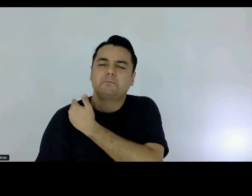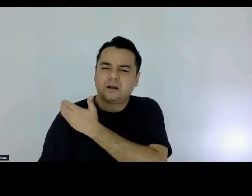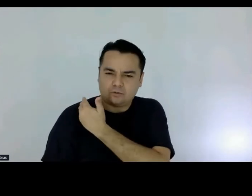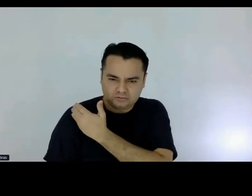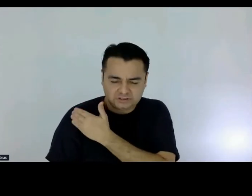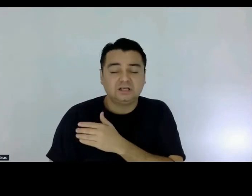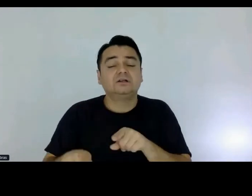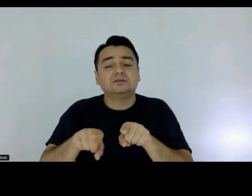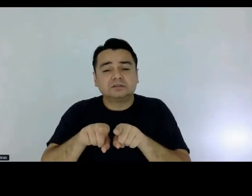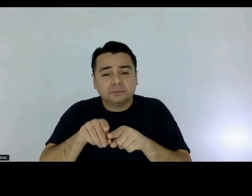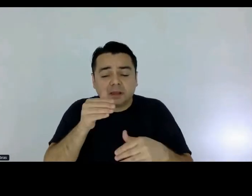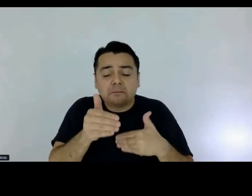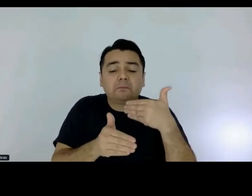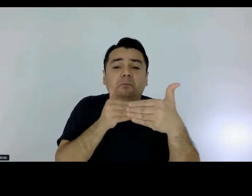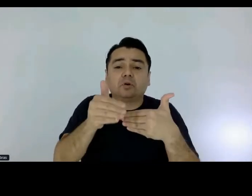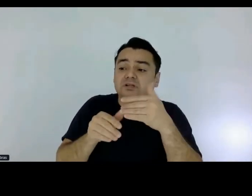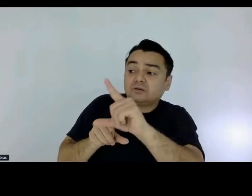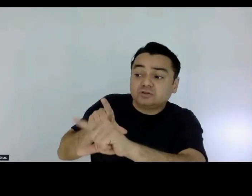processos seletivos,